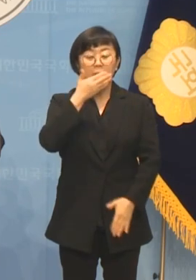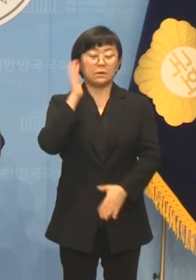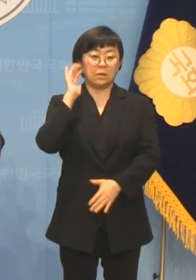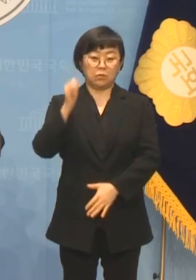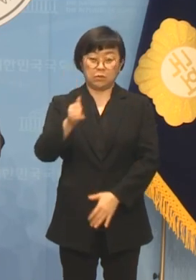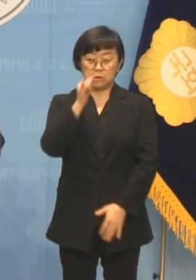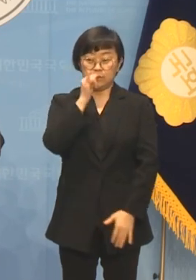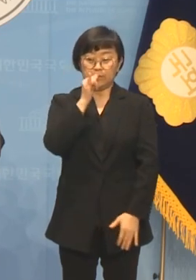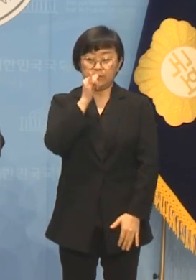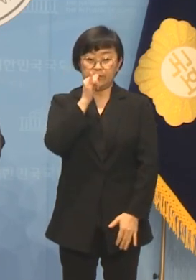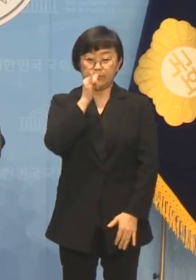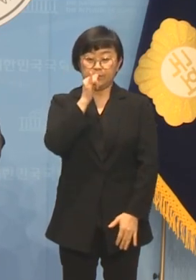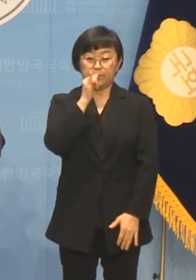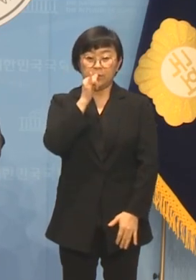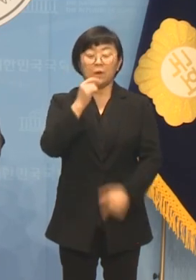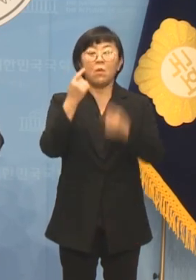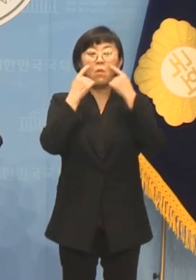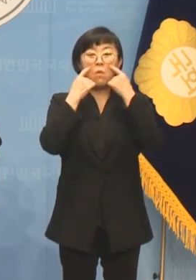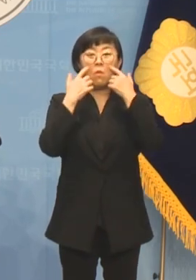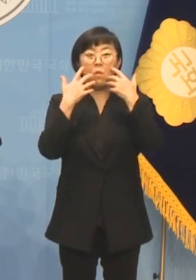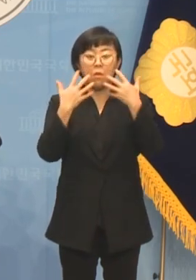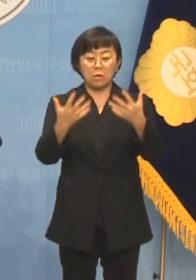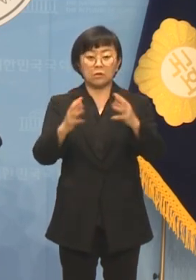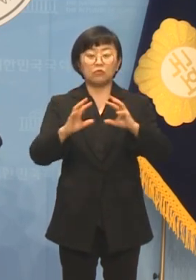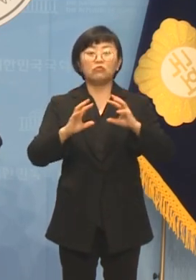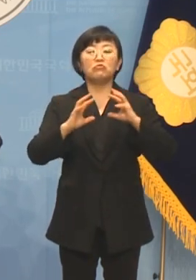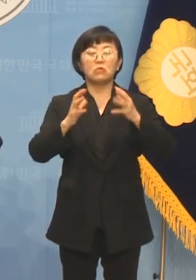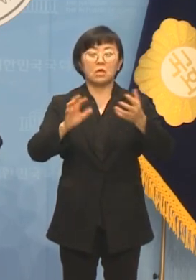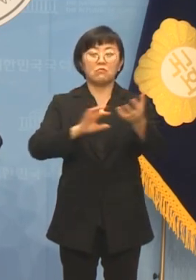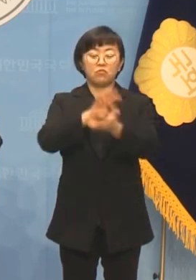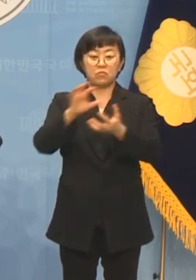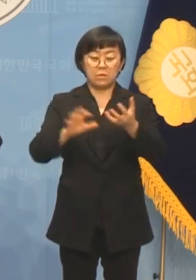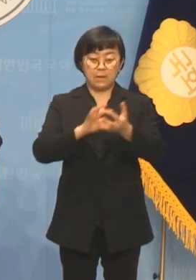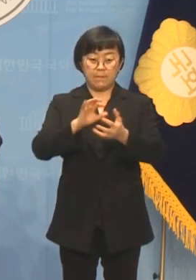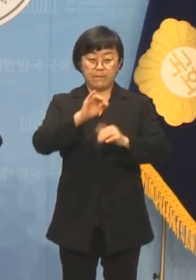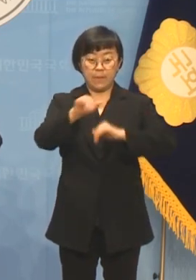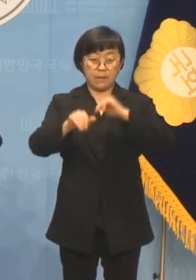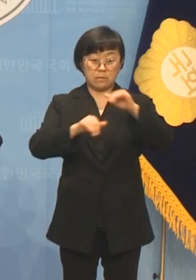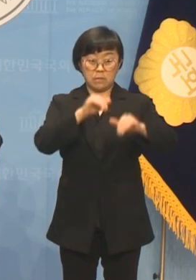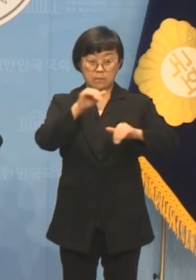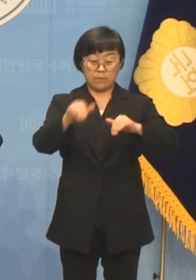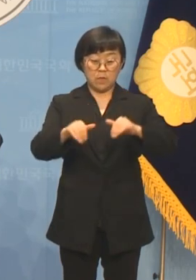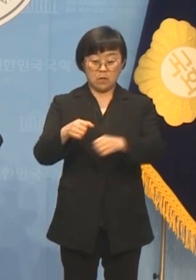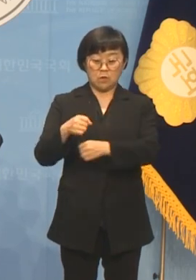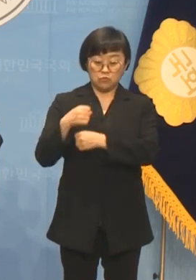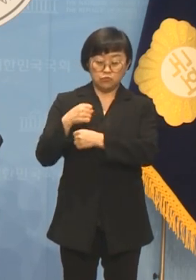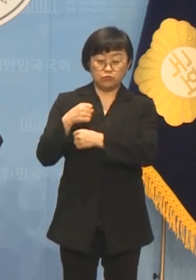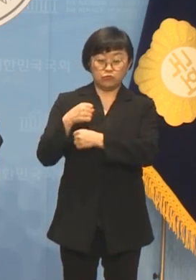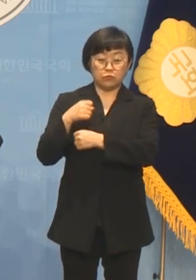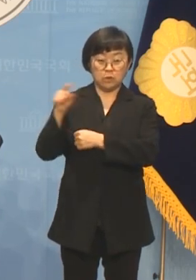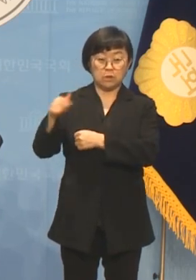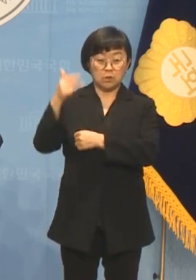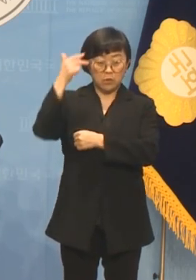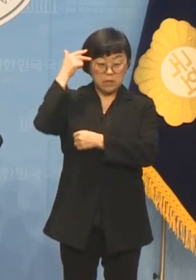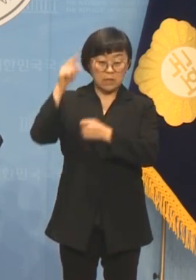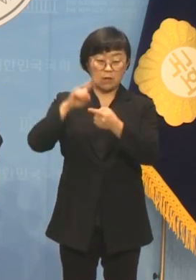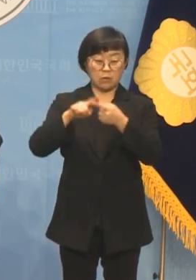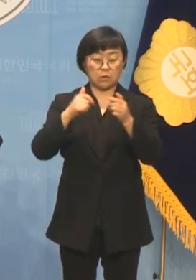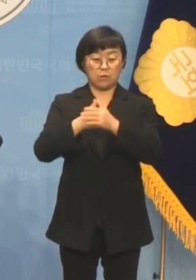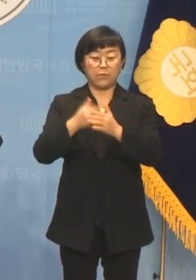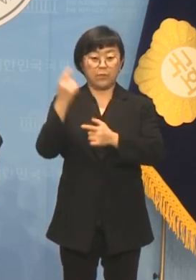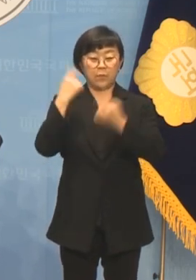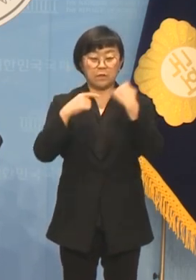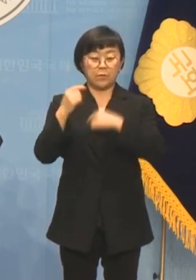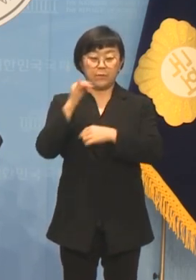있었습니다. 이는 명백한 국기문란 사건이며 군기관 훼손입니다. 이 사건